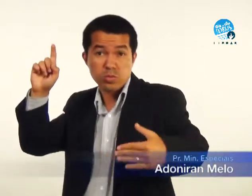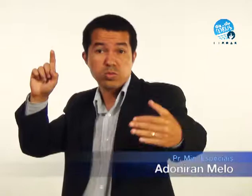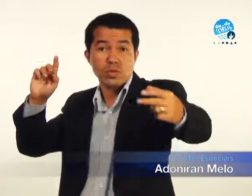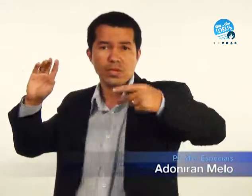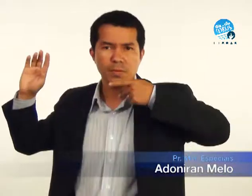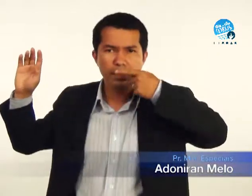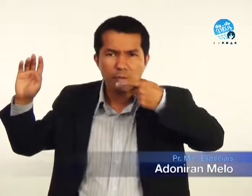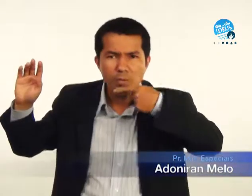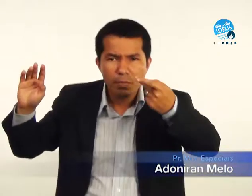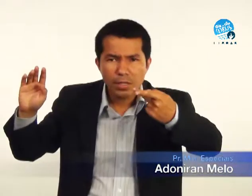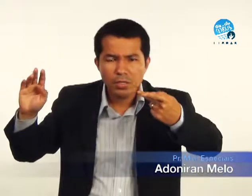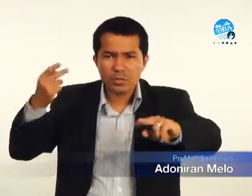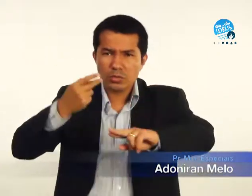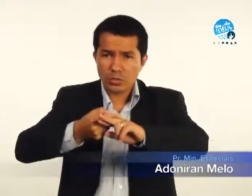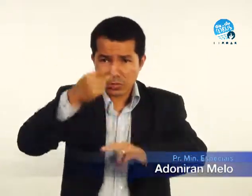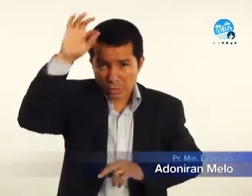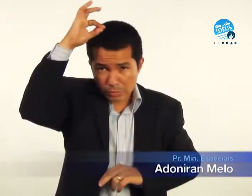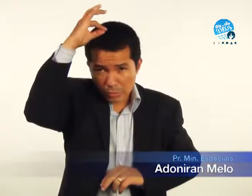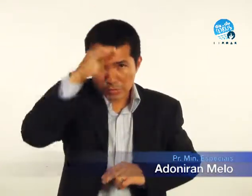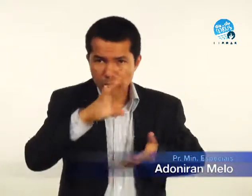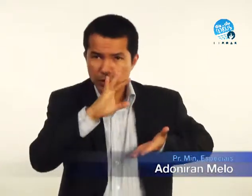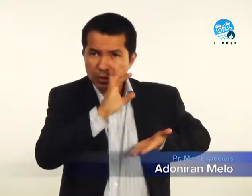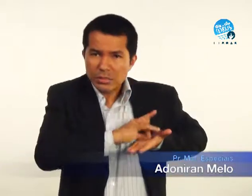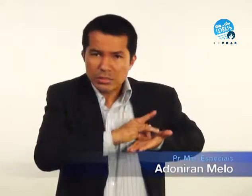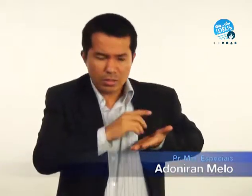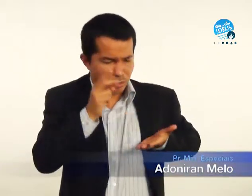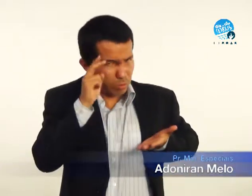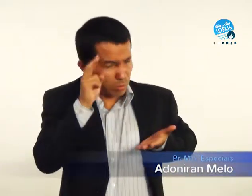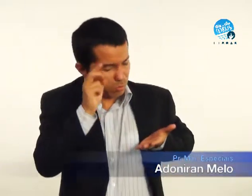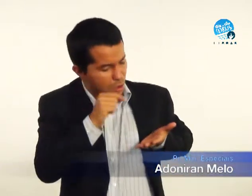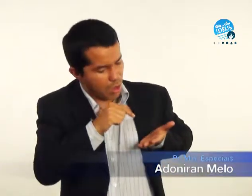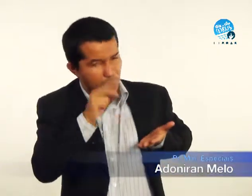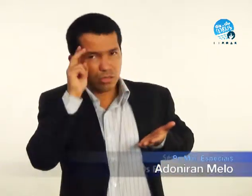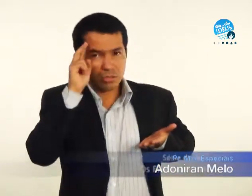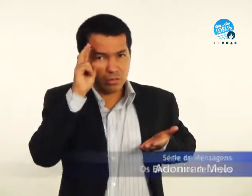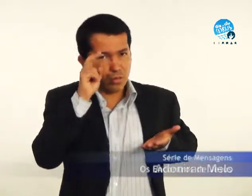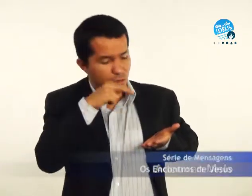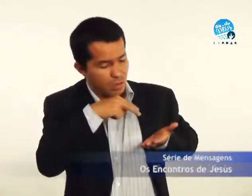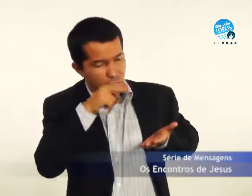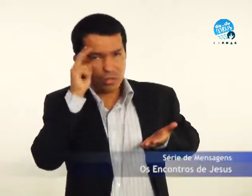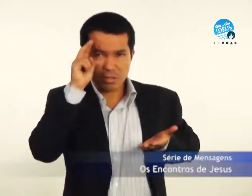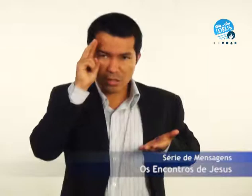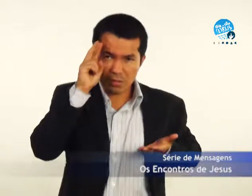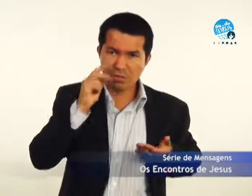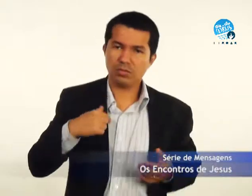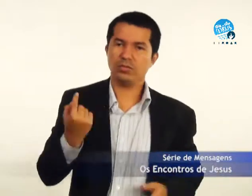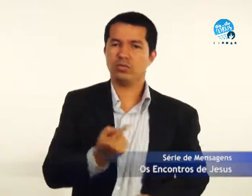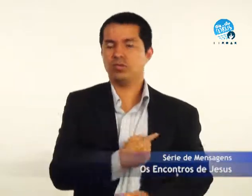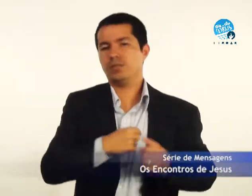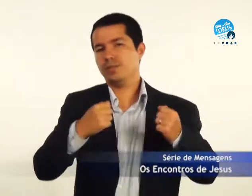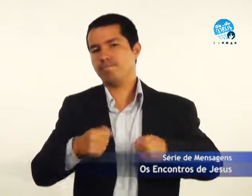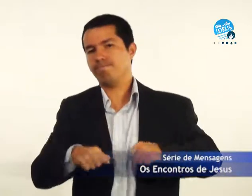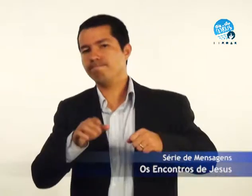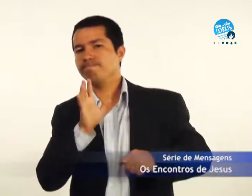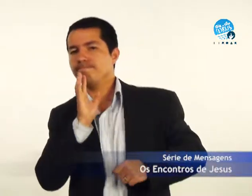promessas. E todas as promessas dEle têm uma garantia. Eu vou te dar um sinal de que